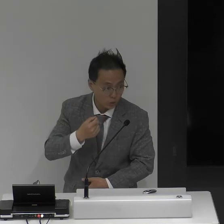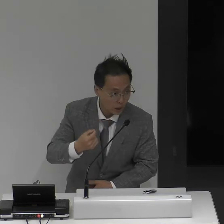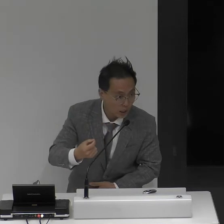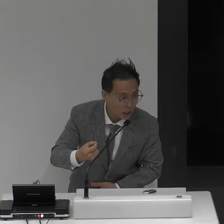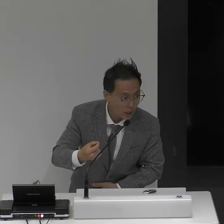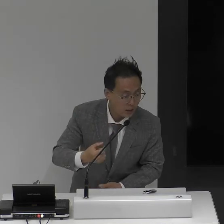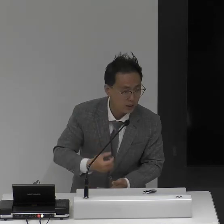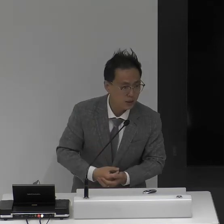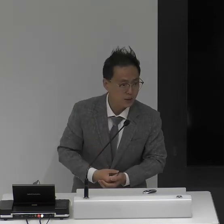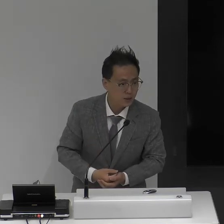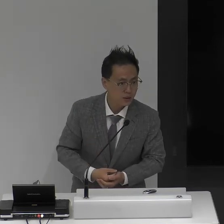원하노라.